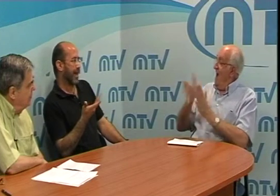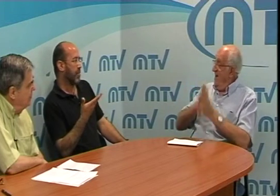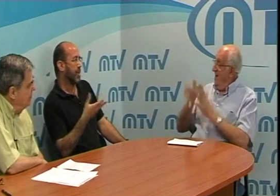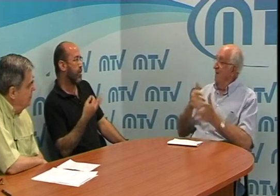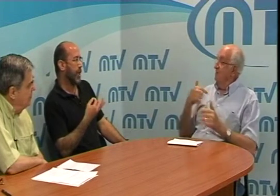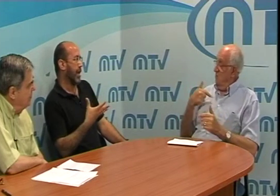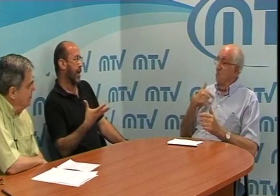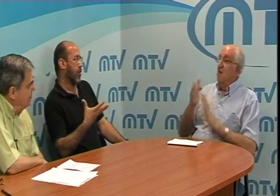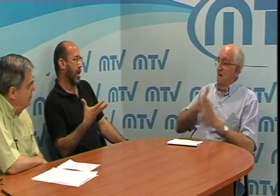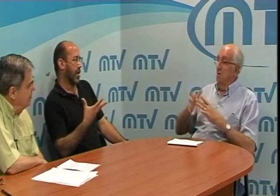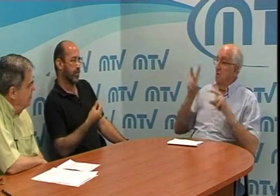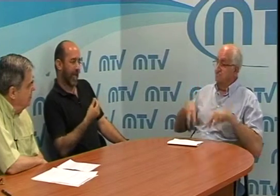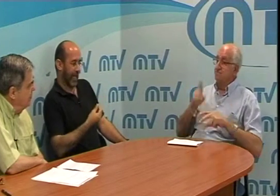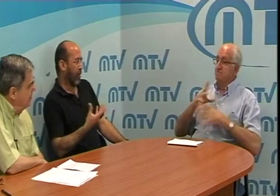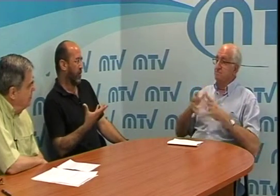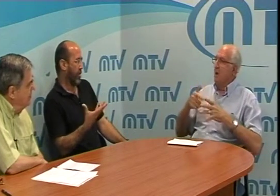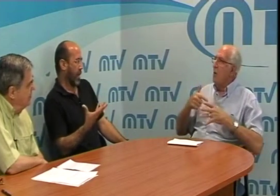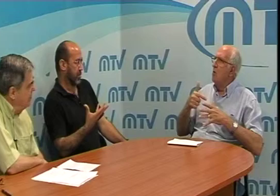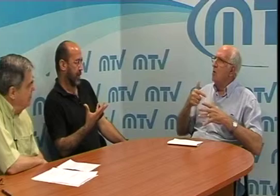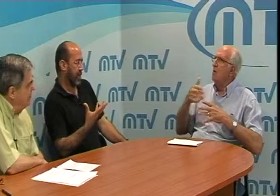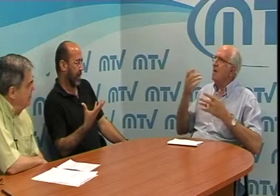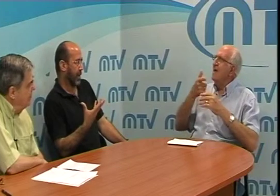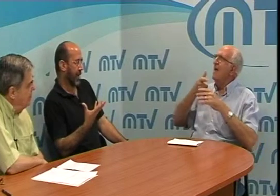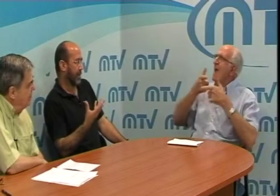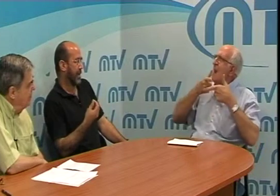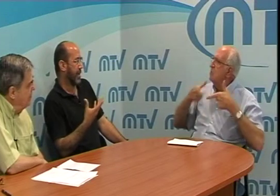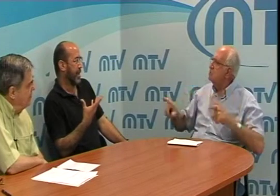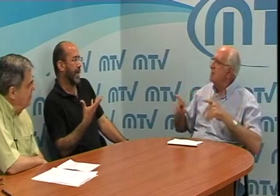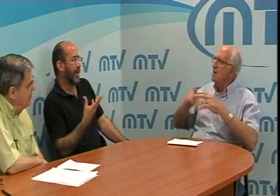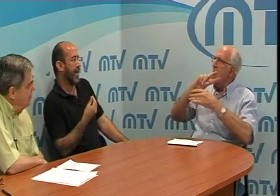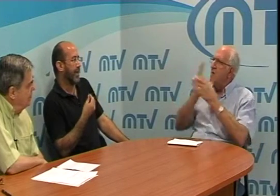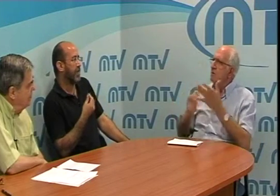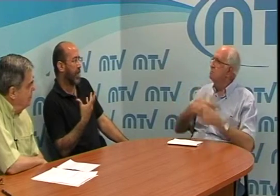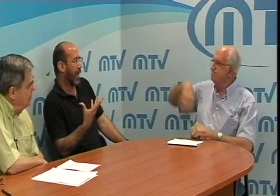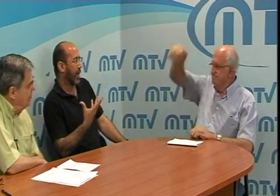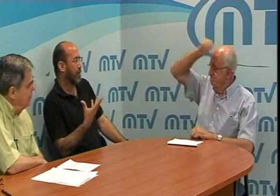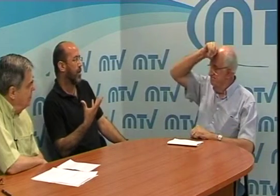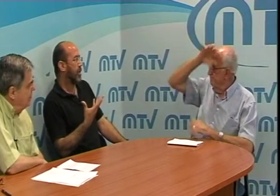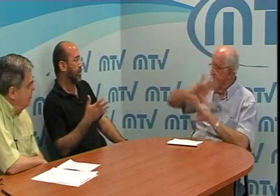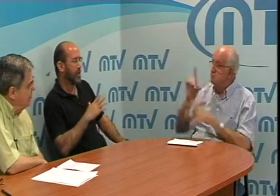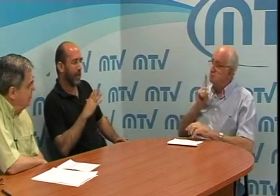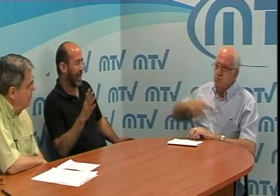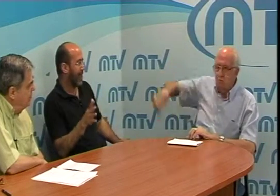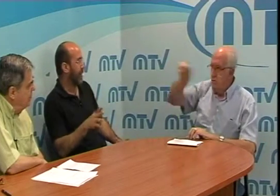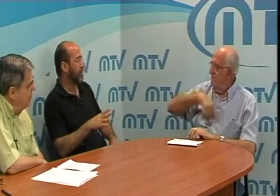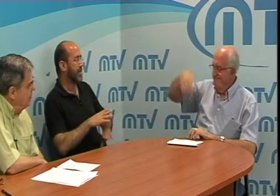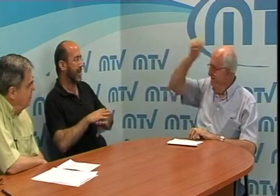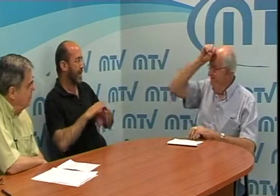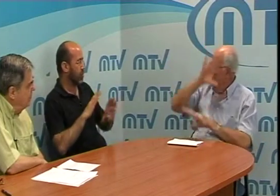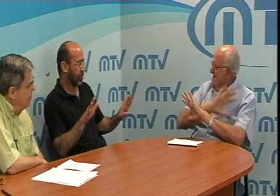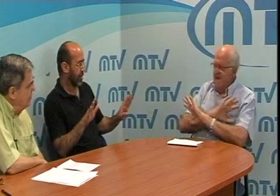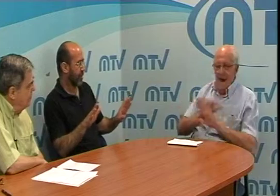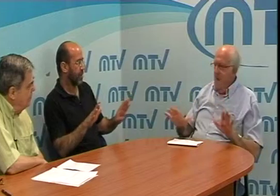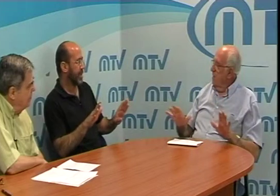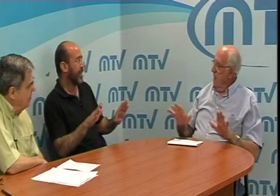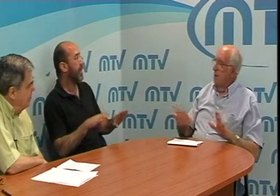sordos realmente no tenían una lengua oficial, no tenían una lengua que realmente le identificaran, ¿no? Yo no sabía nada de lingüística,